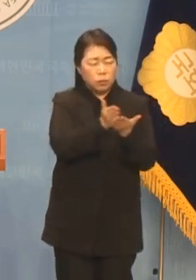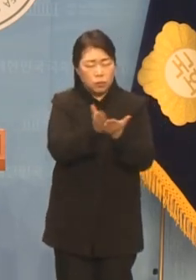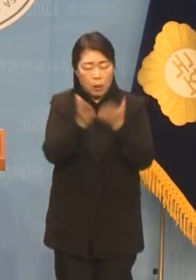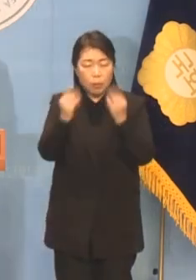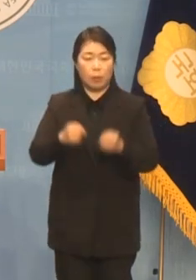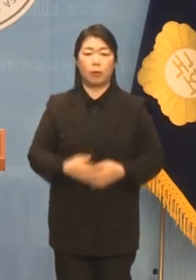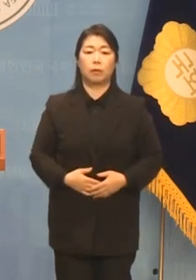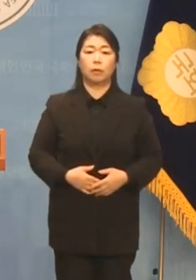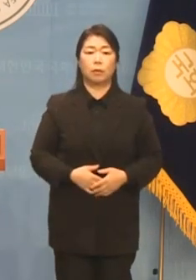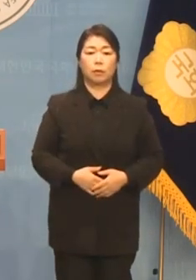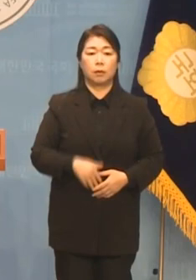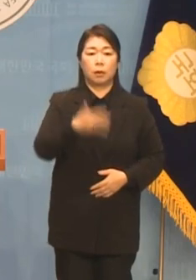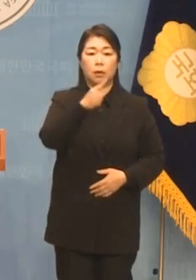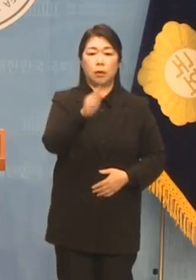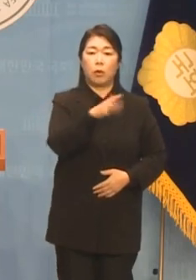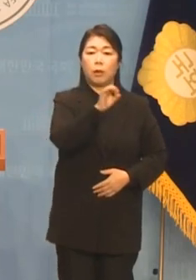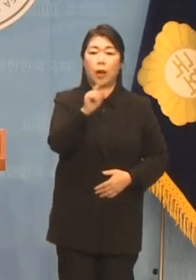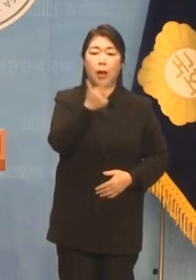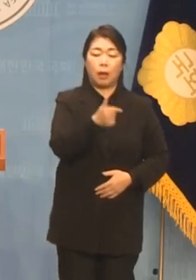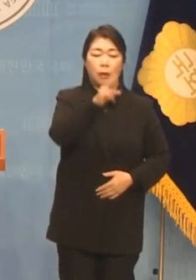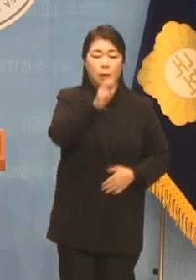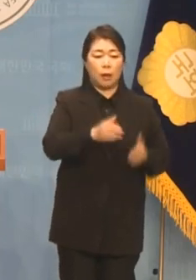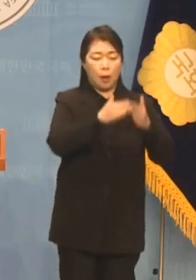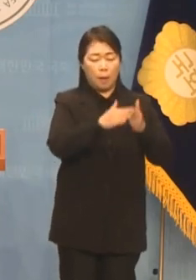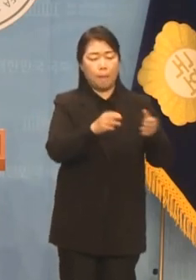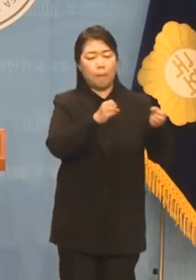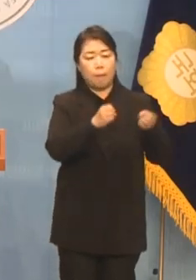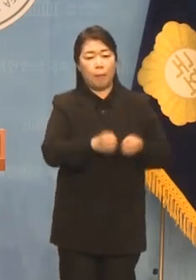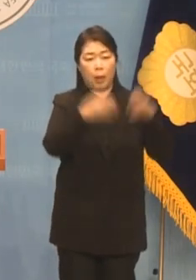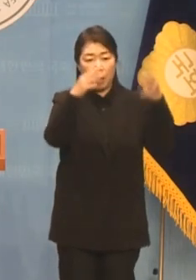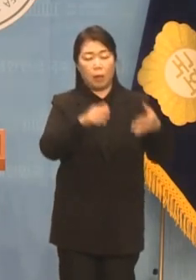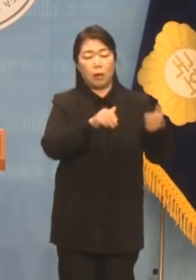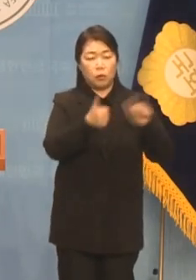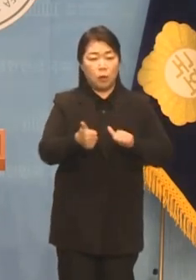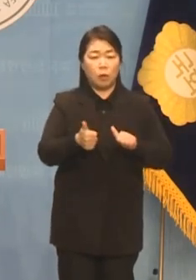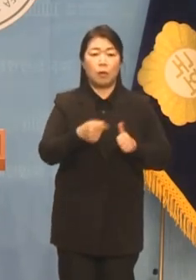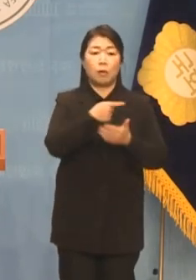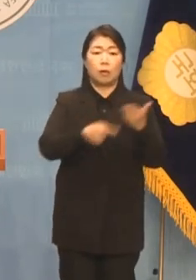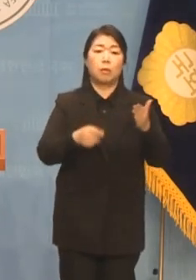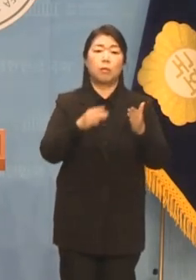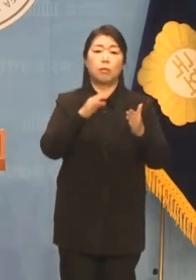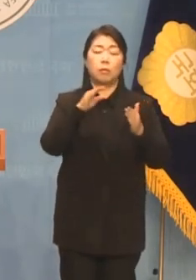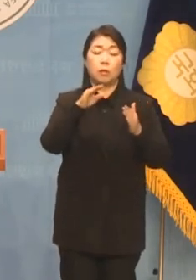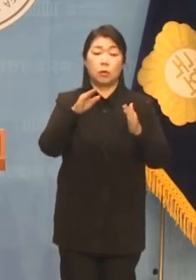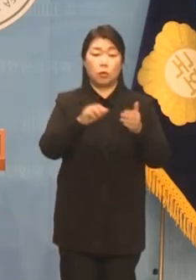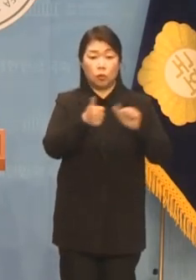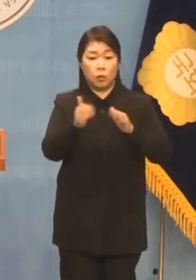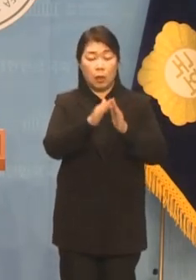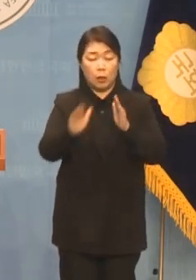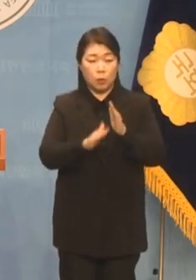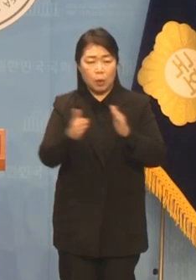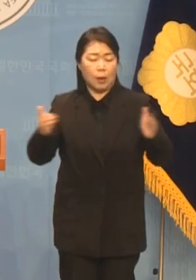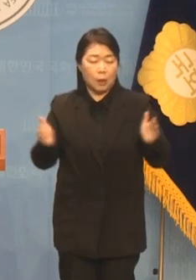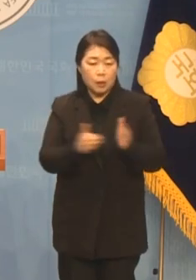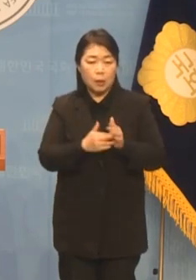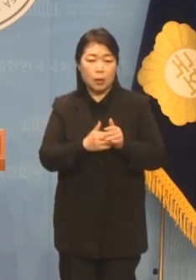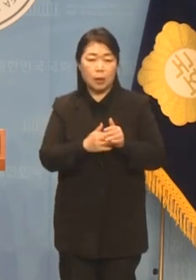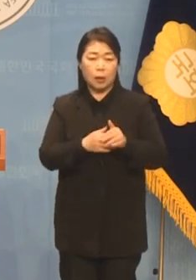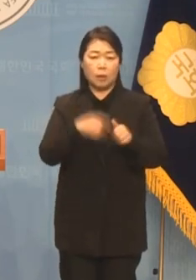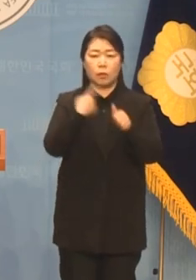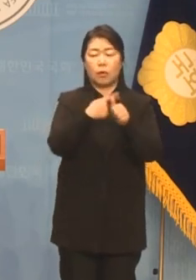비수를 꽂으면서 온갖 론을 부추기고 북한의 책임을 부정하려 했던